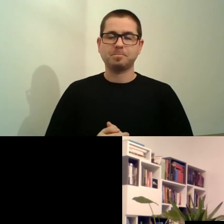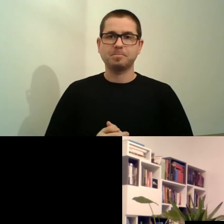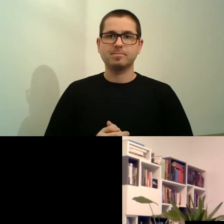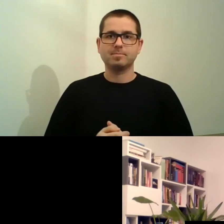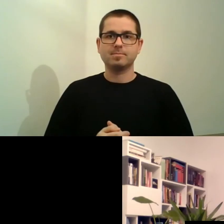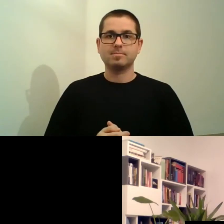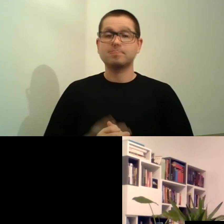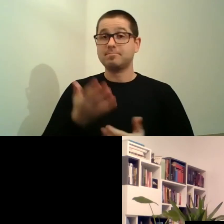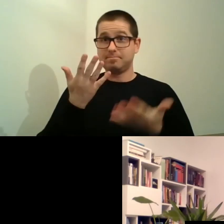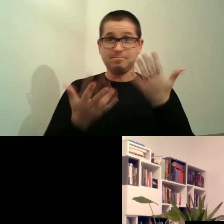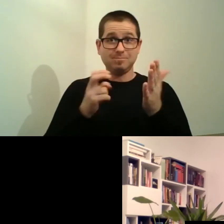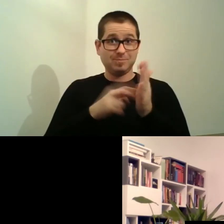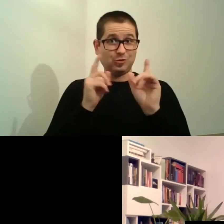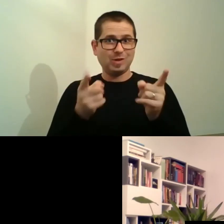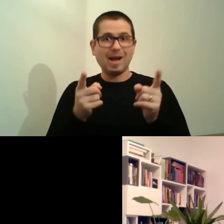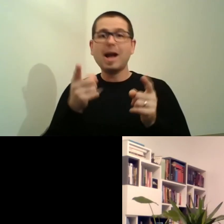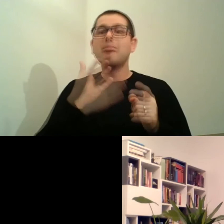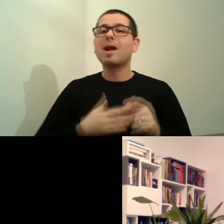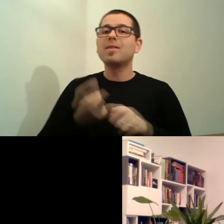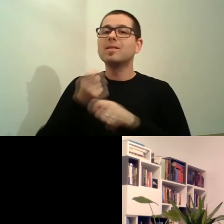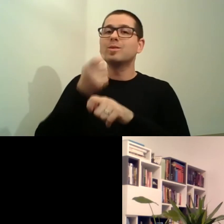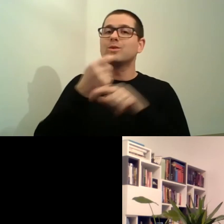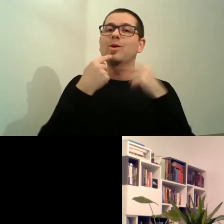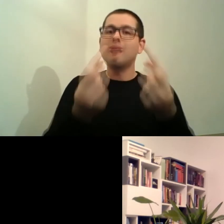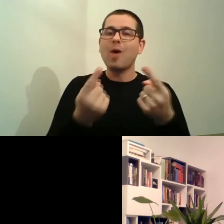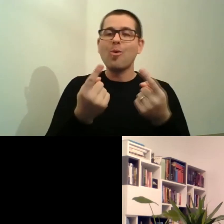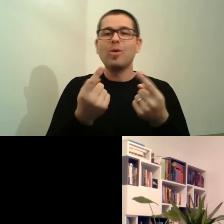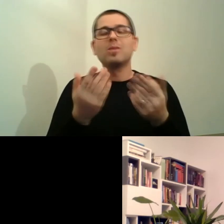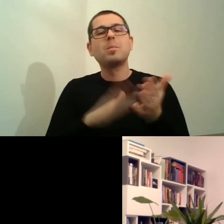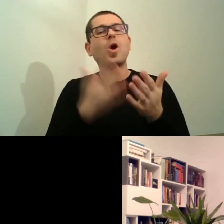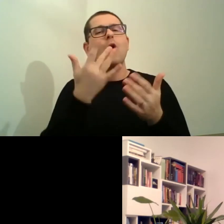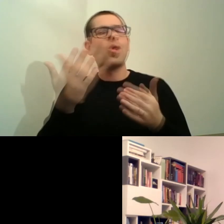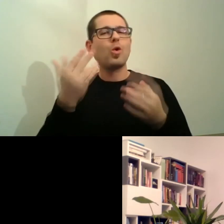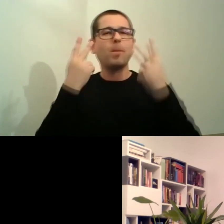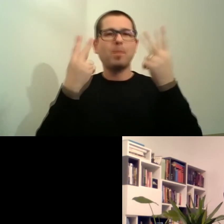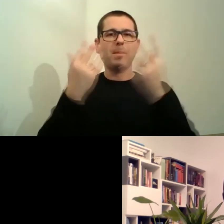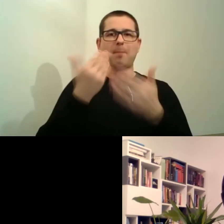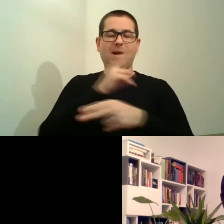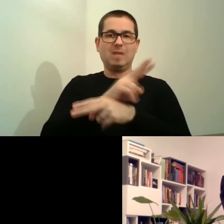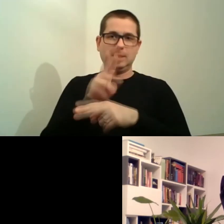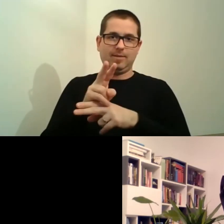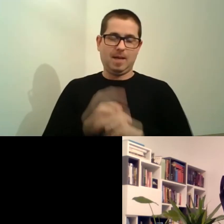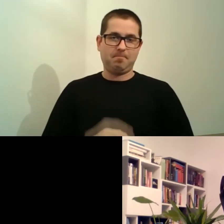Je mogoče še kaj, kar bi dodal pri tem, koliko je pomembna torej preventiva?